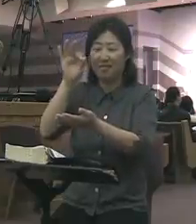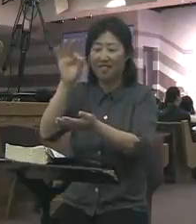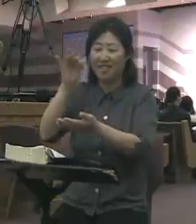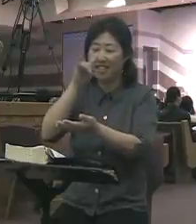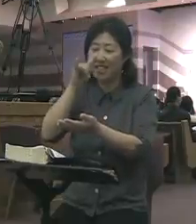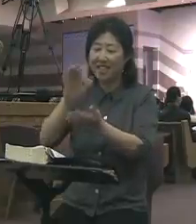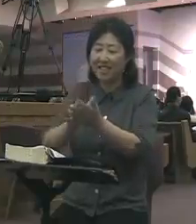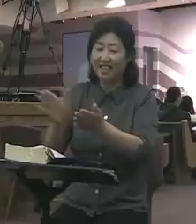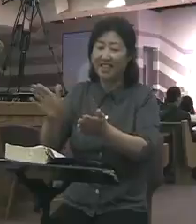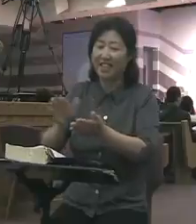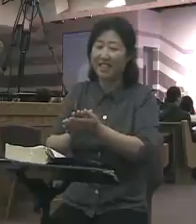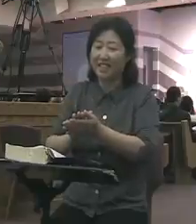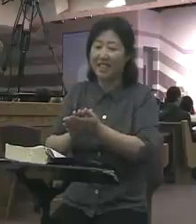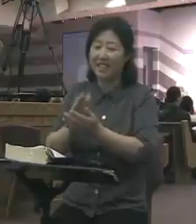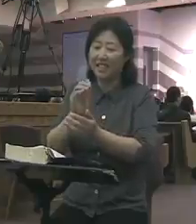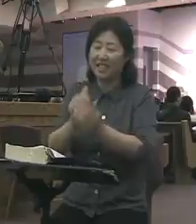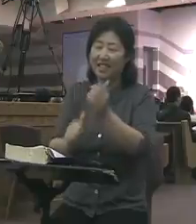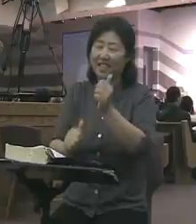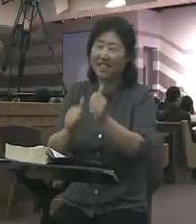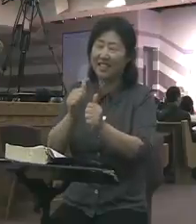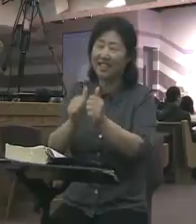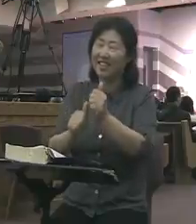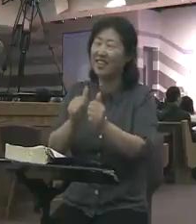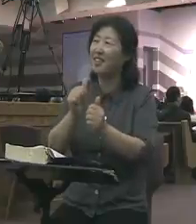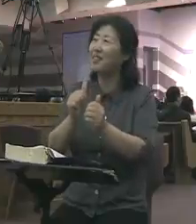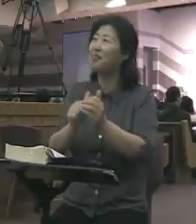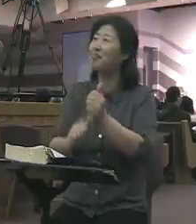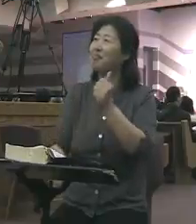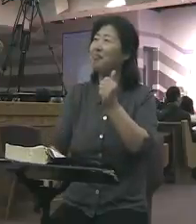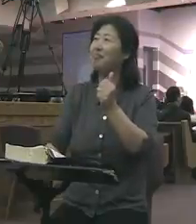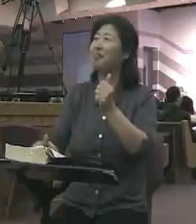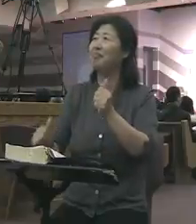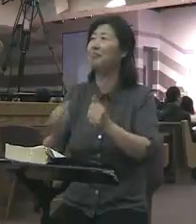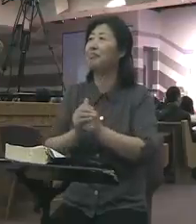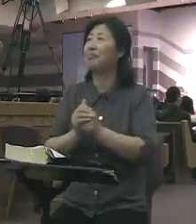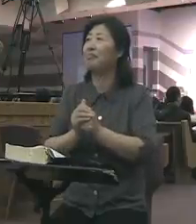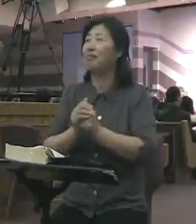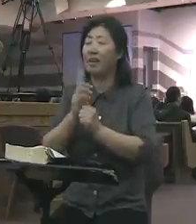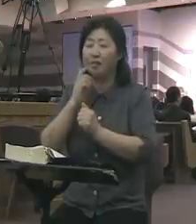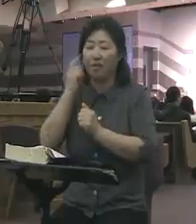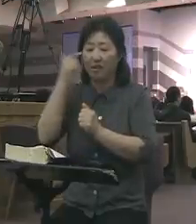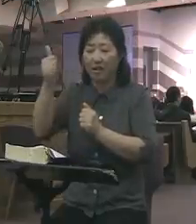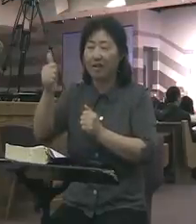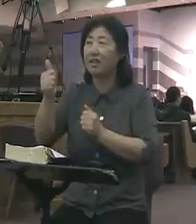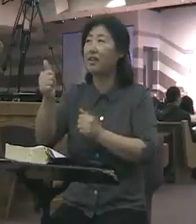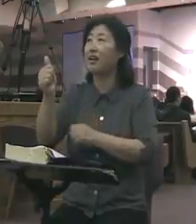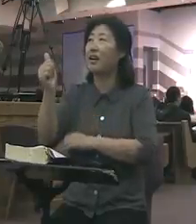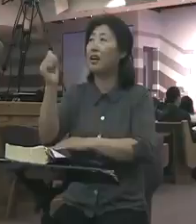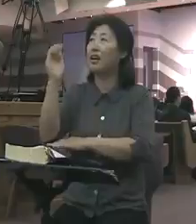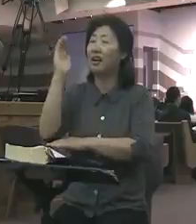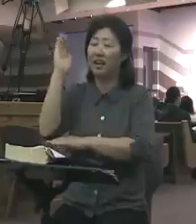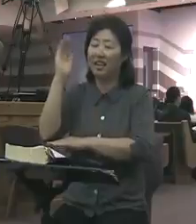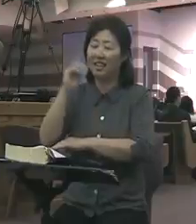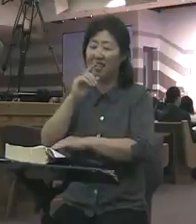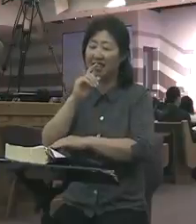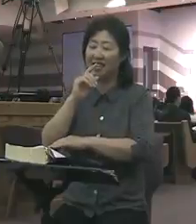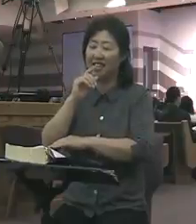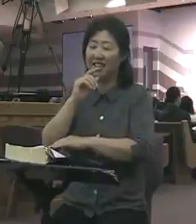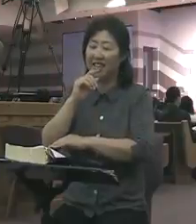그러면서 제가 시험에 들었어요. 시험에 드는 목사로서 이 강단에 서니까 이게 말이 아니에요. 설교도